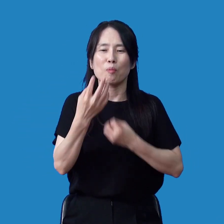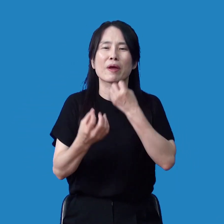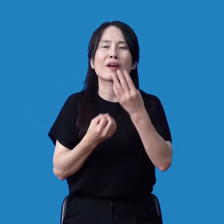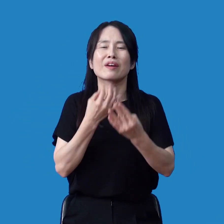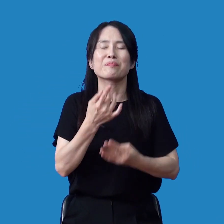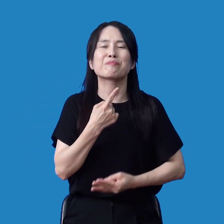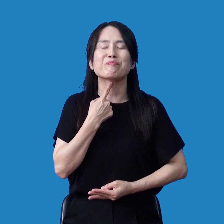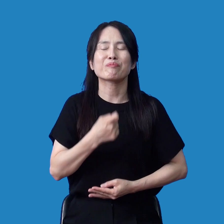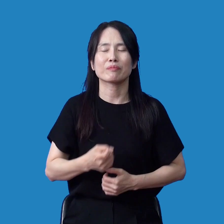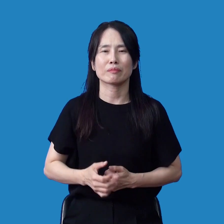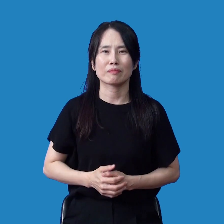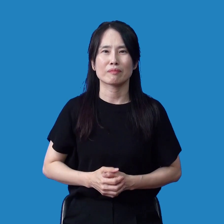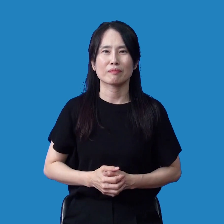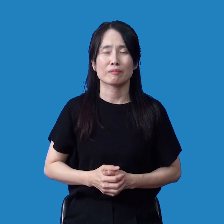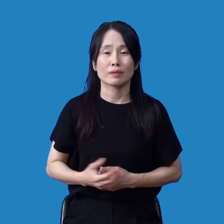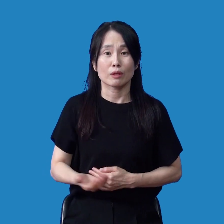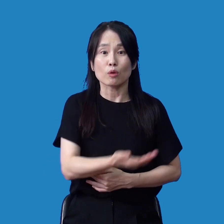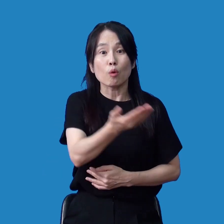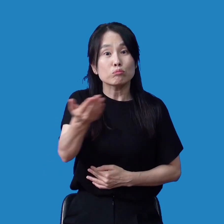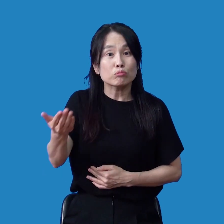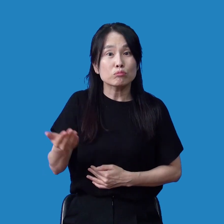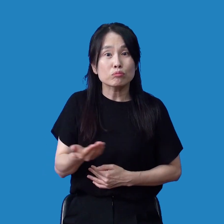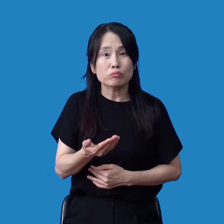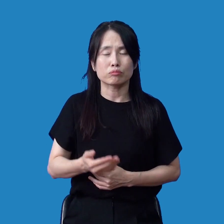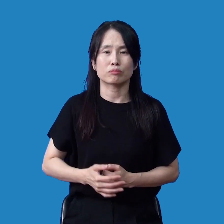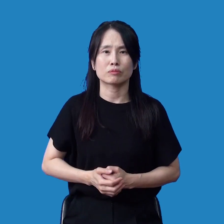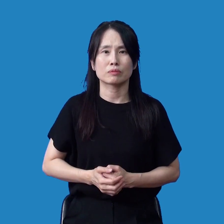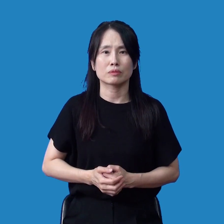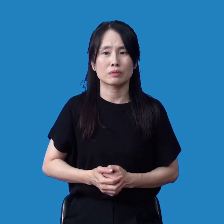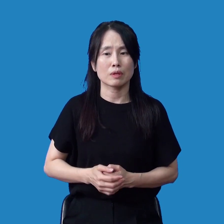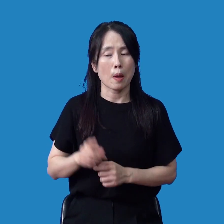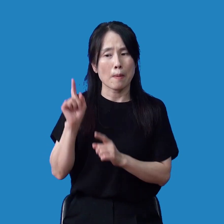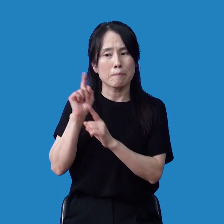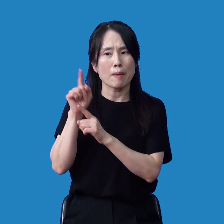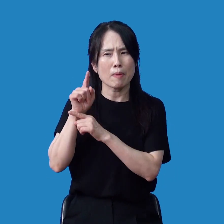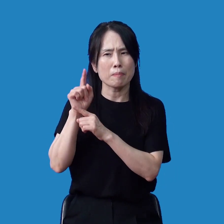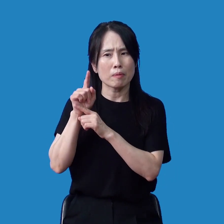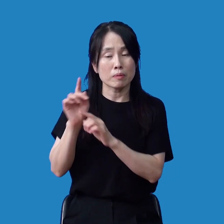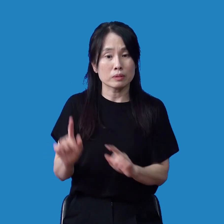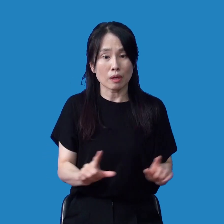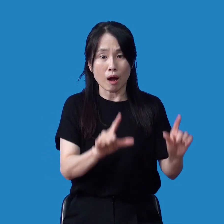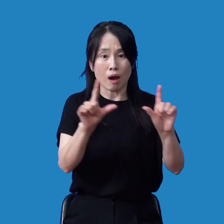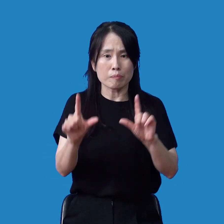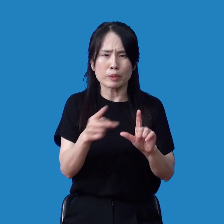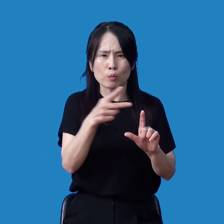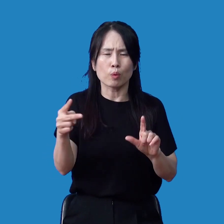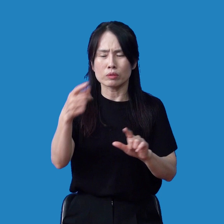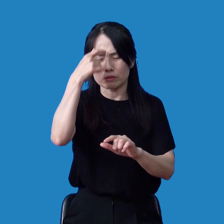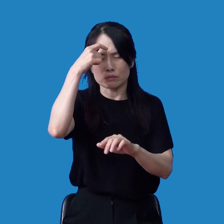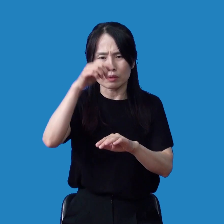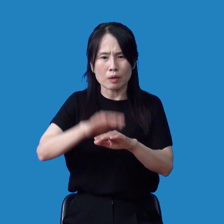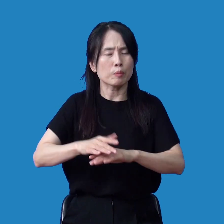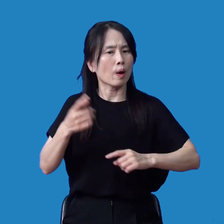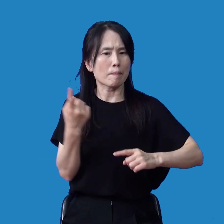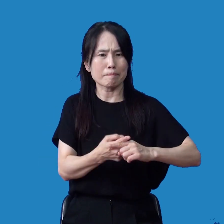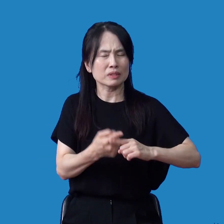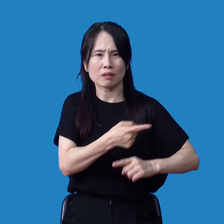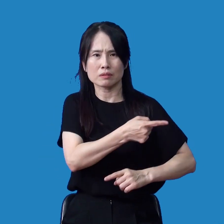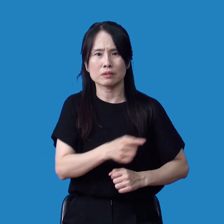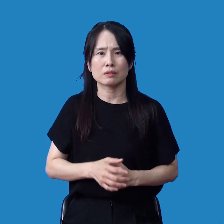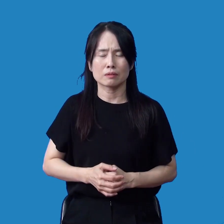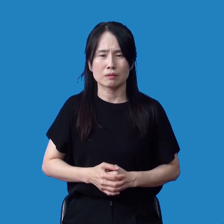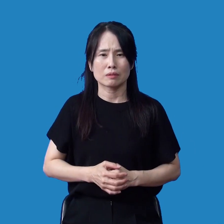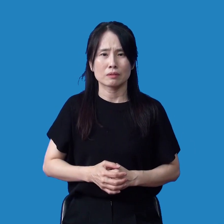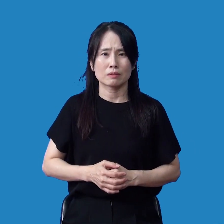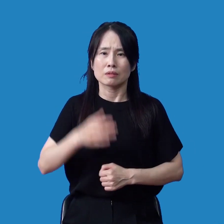했습니다. 여러분, 그런 분은 매일매일의 삶이 그게 예배 아닙니까? 하나님이 그